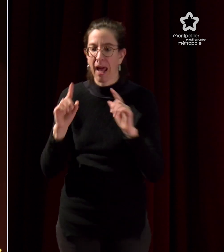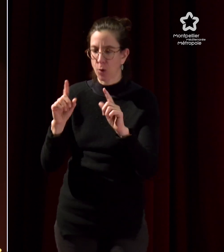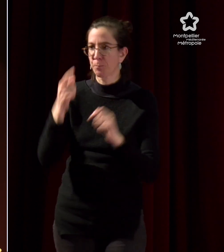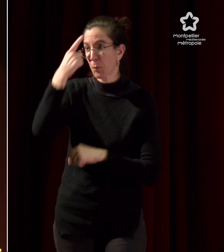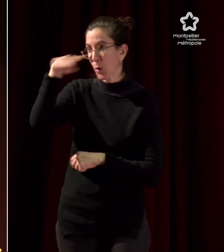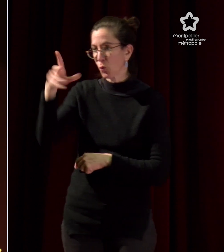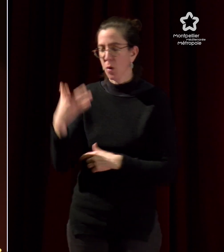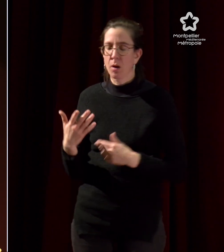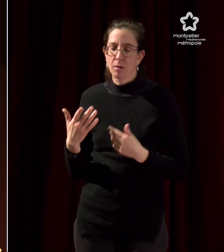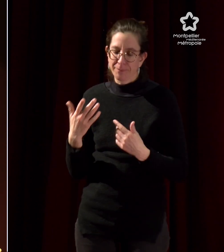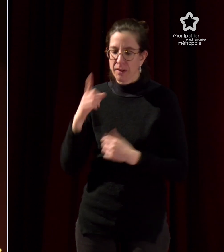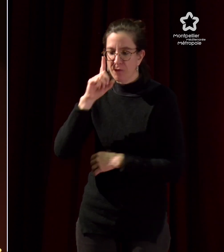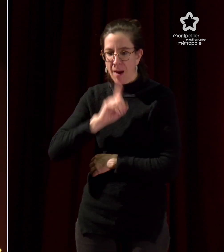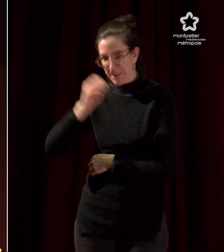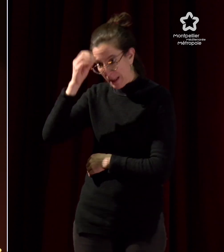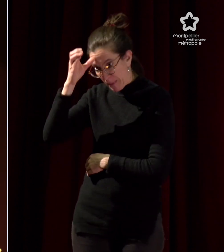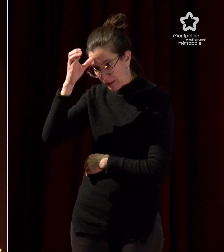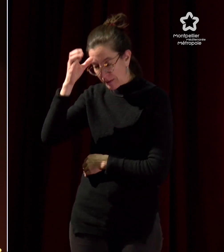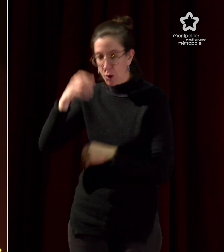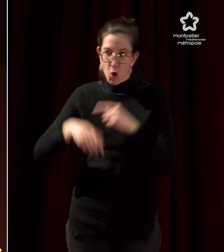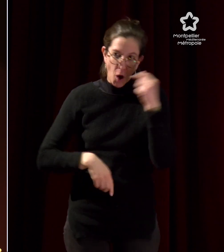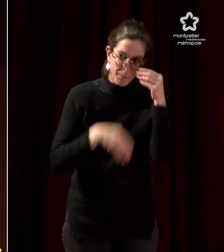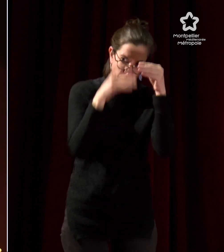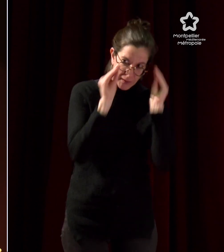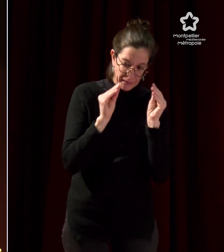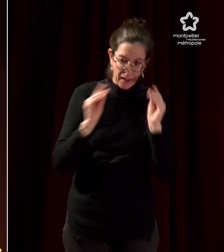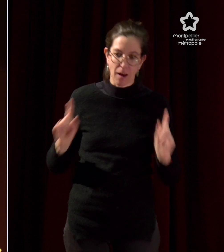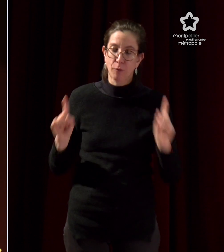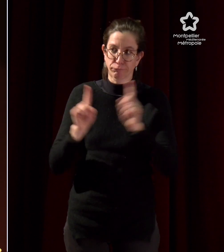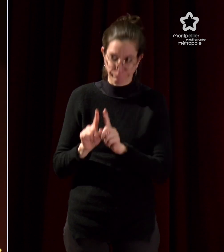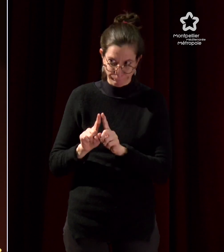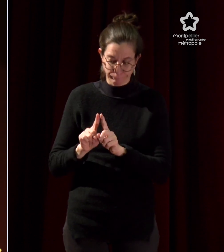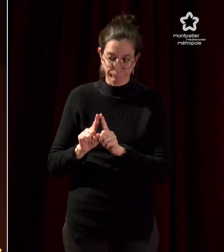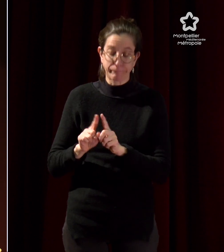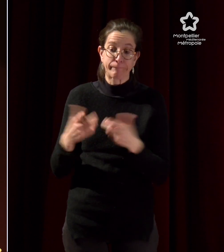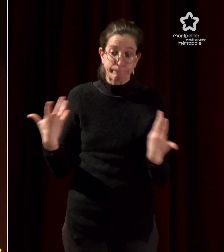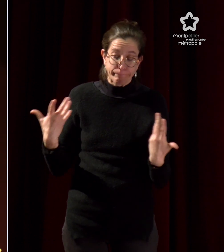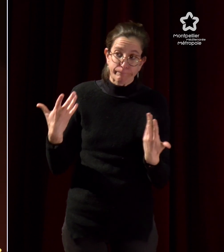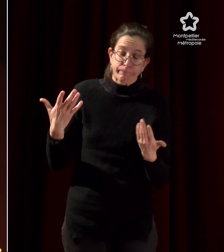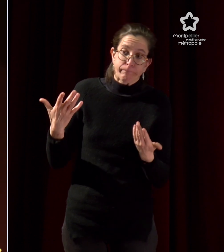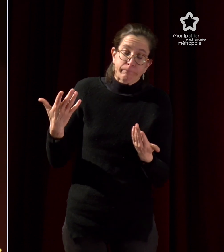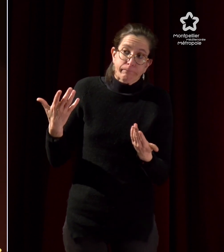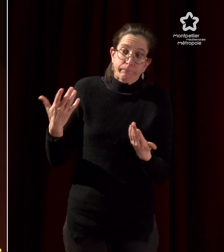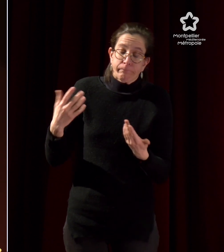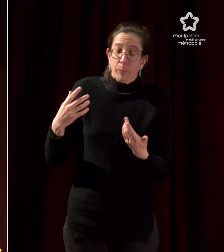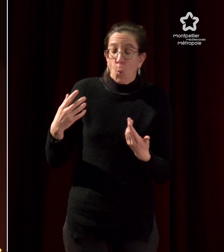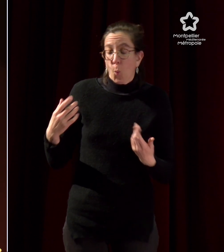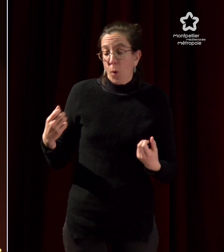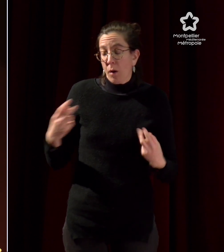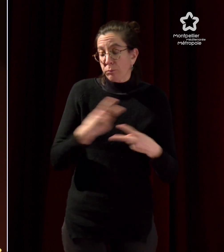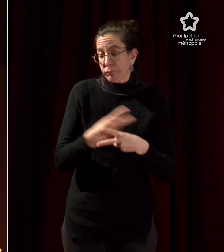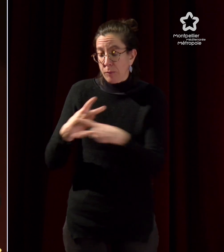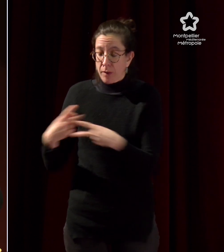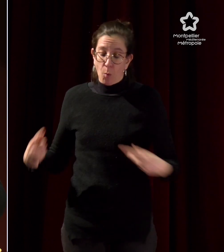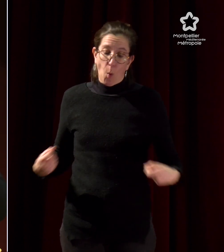femmes sapiens qui se sont croisées avec des hommes néandertaliens. Donc soit ça s'est fait au moment du croisement, c'était des femmes